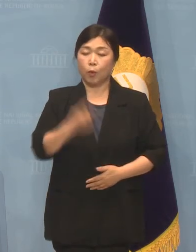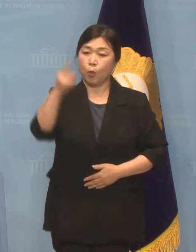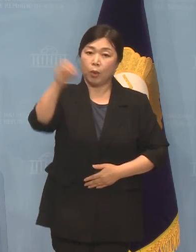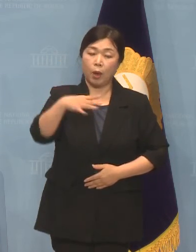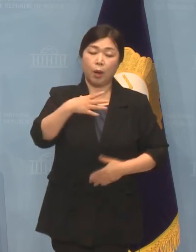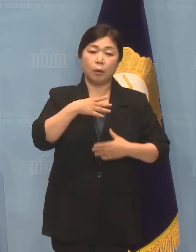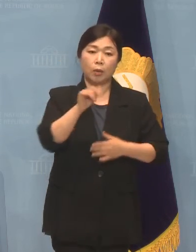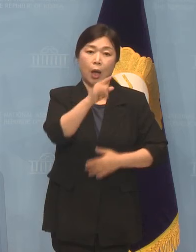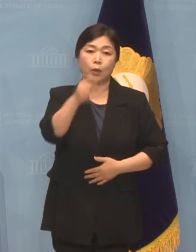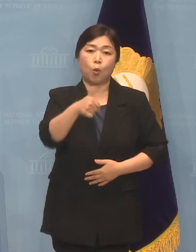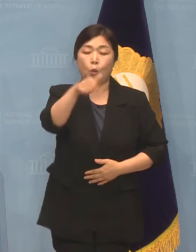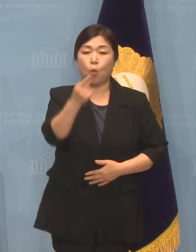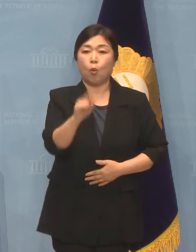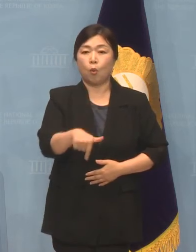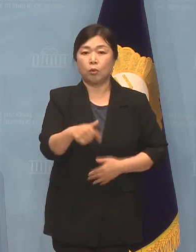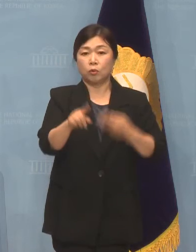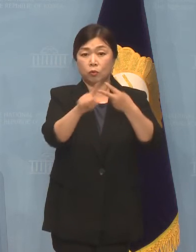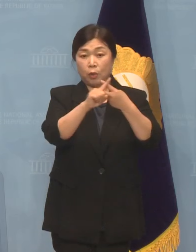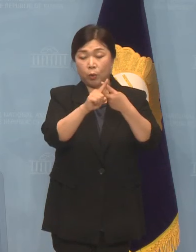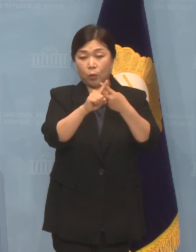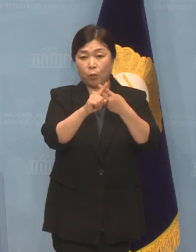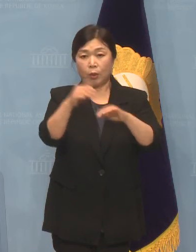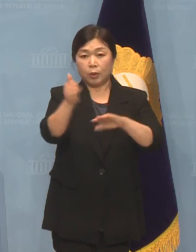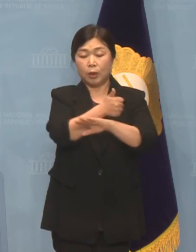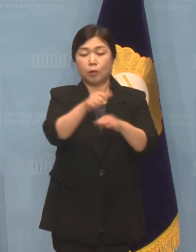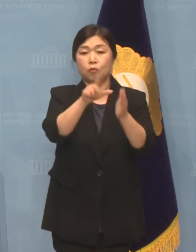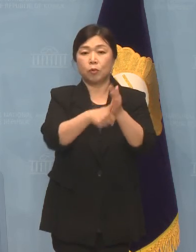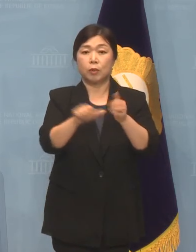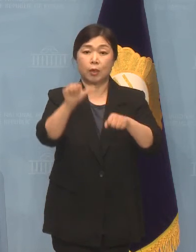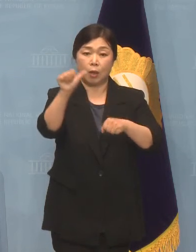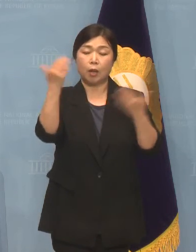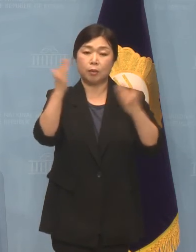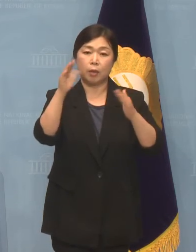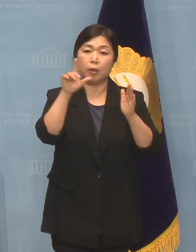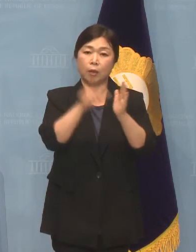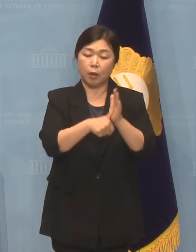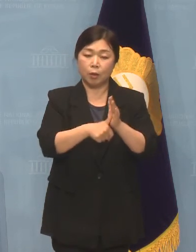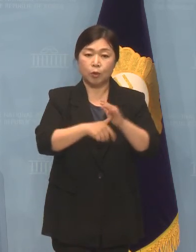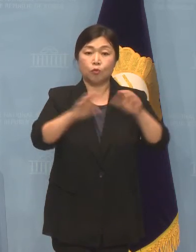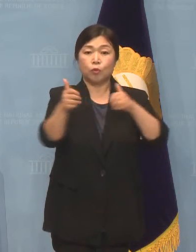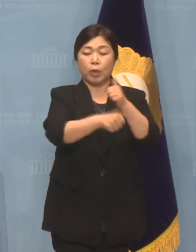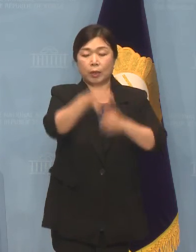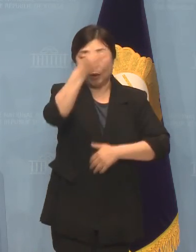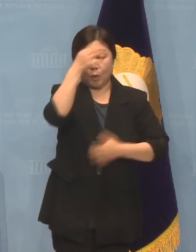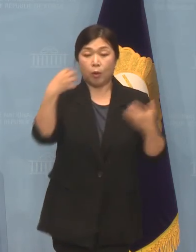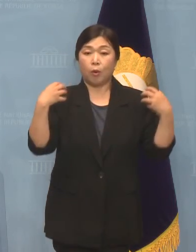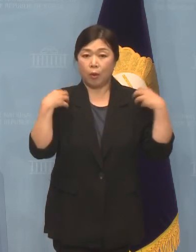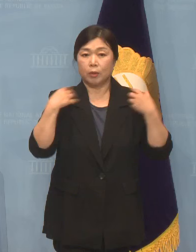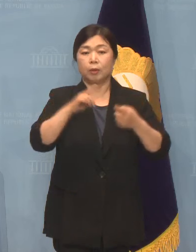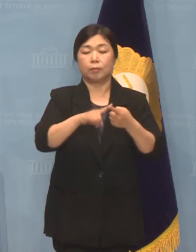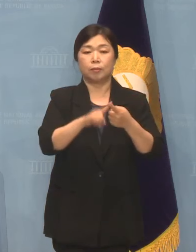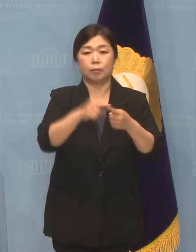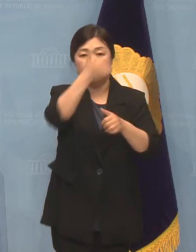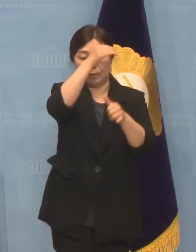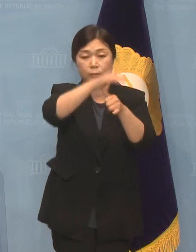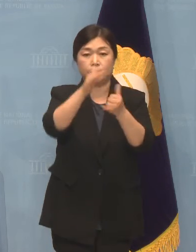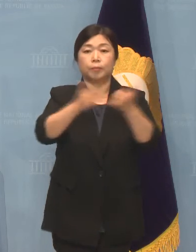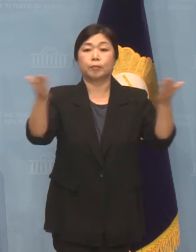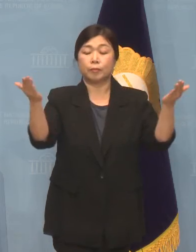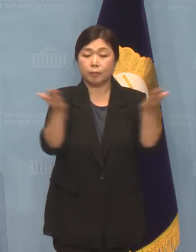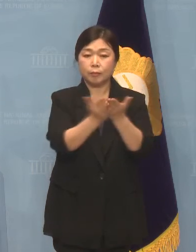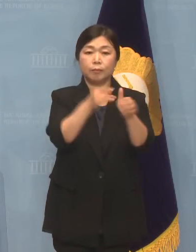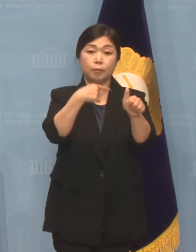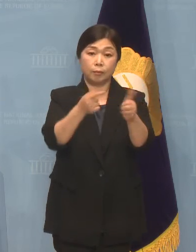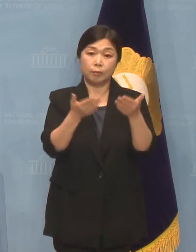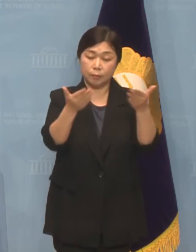고양시 안곡중학교에 재학 중인 5명의 학생에게 국회의 기능과 역할 등에 관하여 청소년 맞춤형